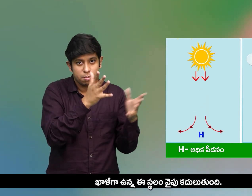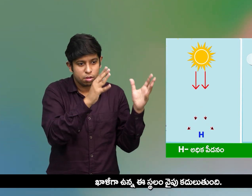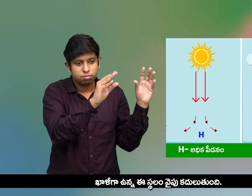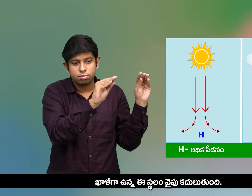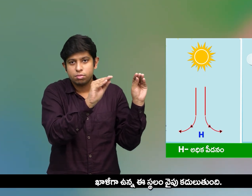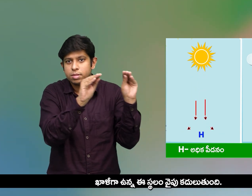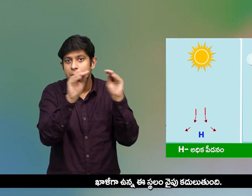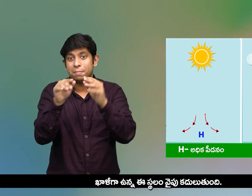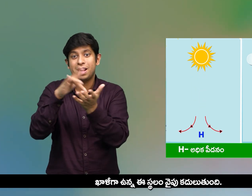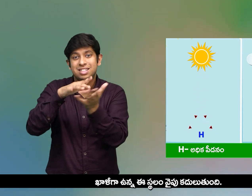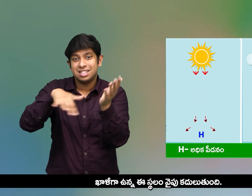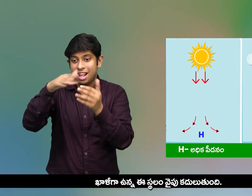కదులుతుంది.